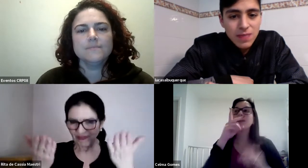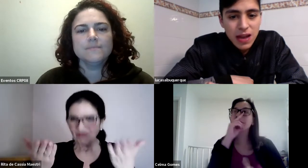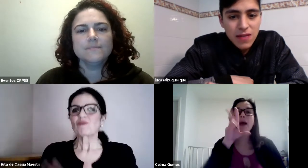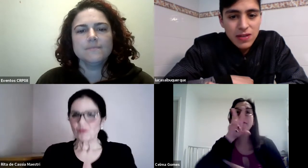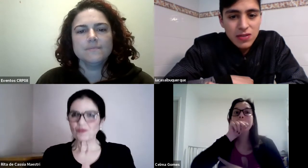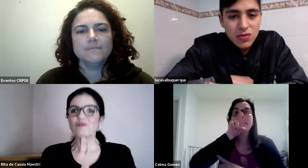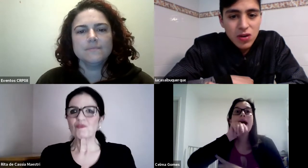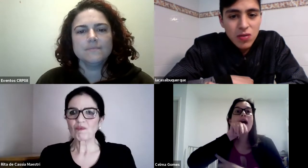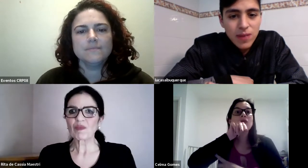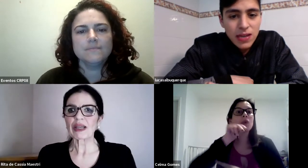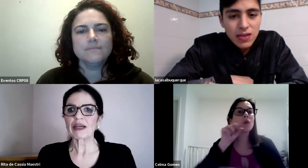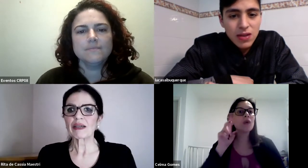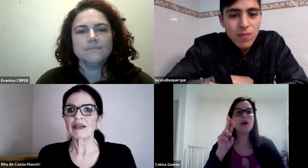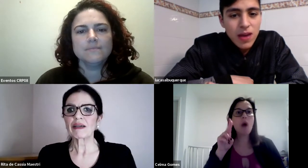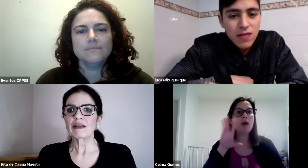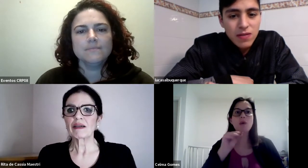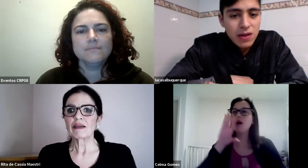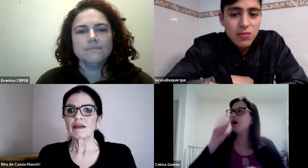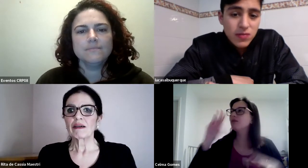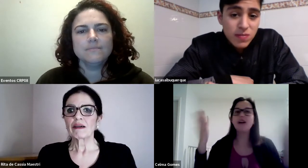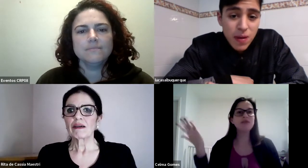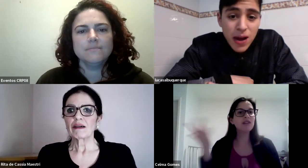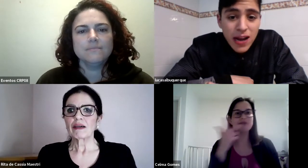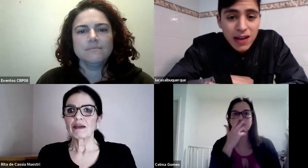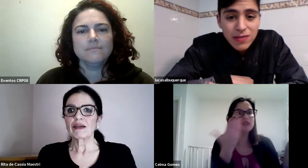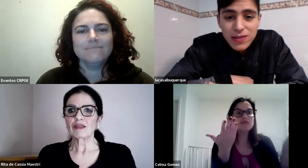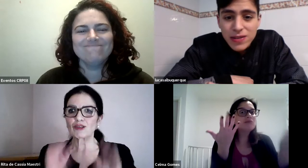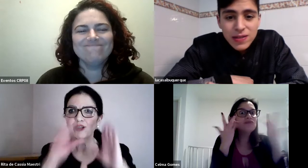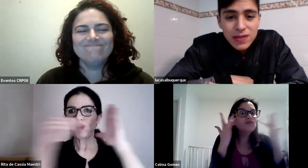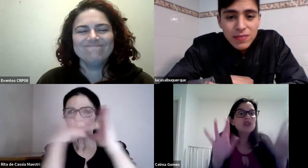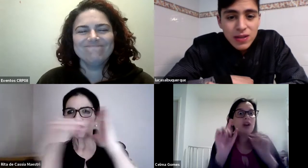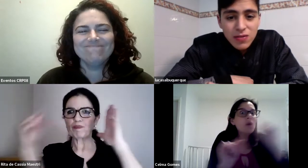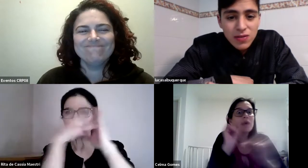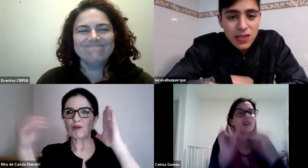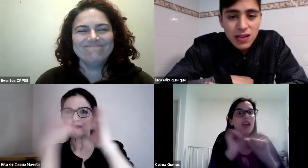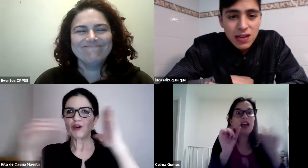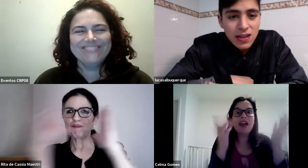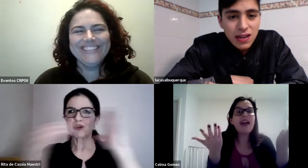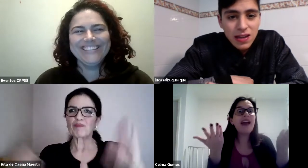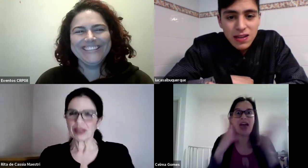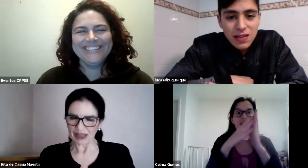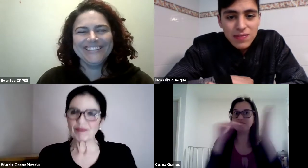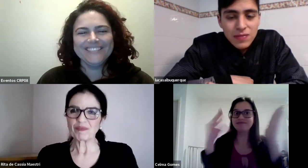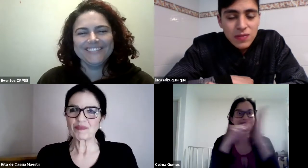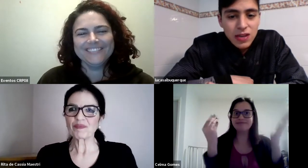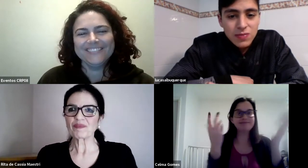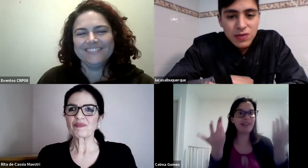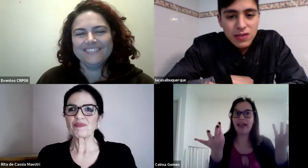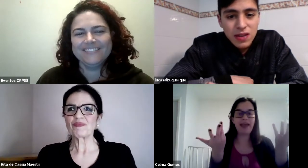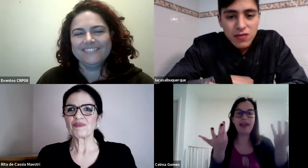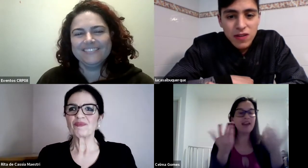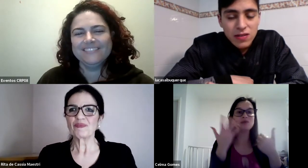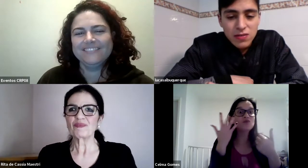das palavras. Eu só parece que copiava, eu era como se fosse um papagaio, porque eu não conseguia entender o que as